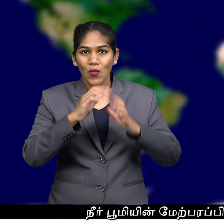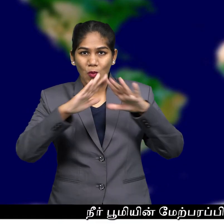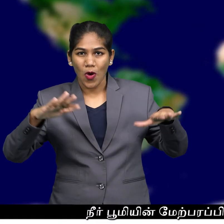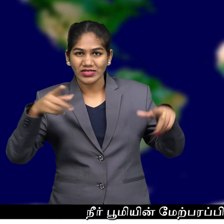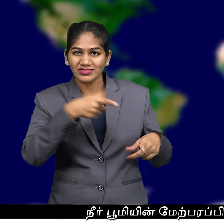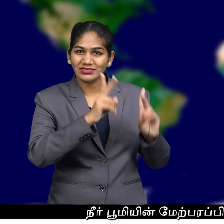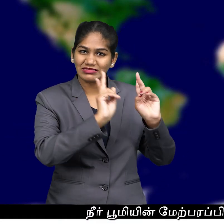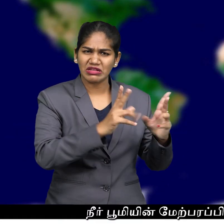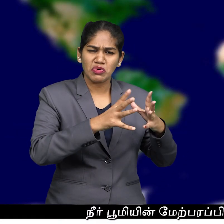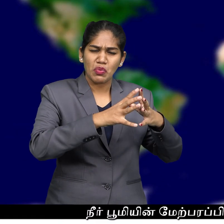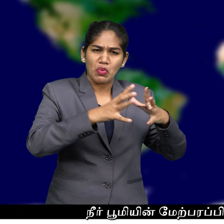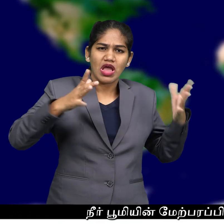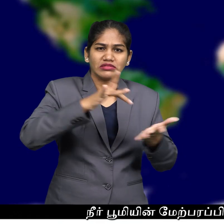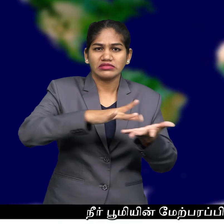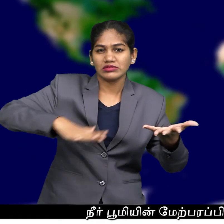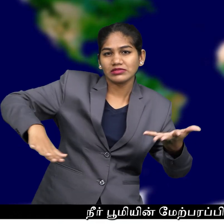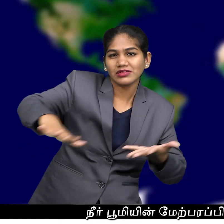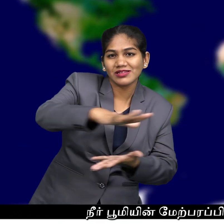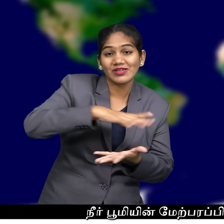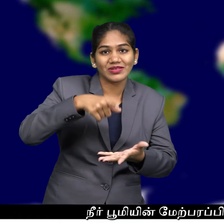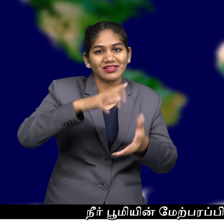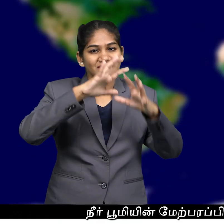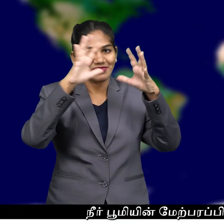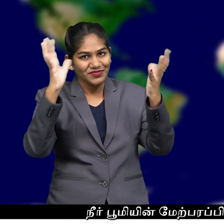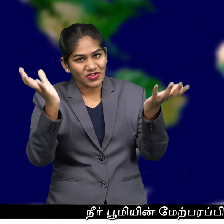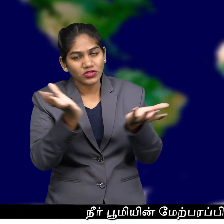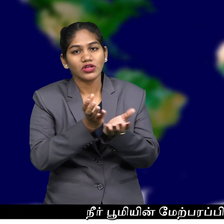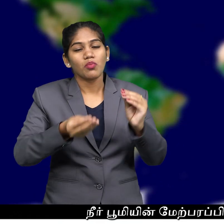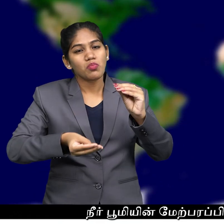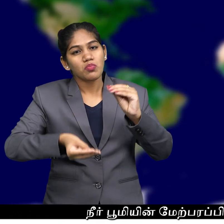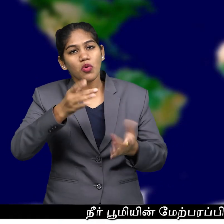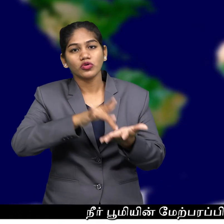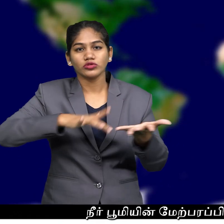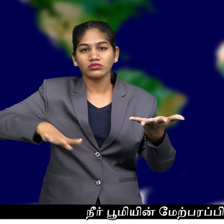நீர் பூமியின் மேற்பரப்பில் மிக பெரிய பகுதியை ஆக்கிரமித்து